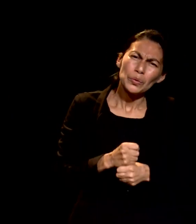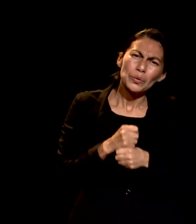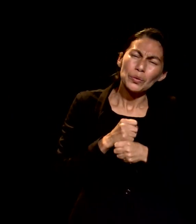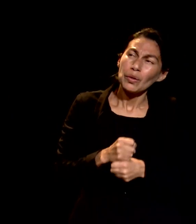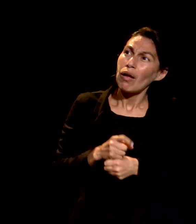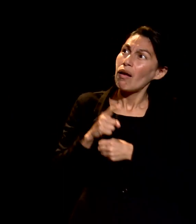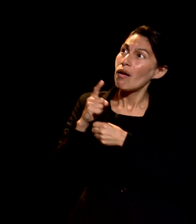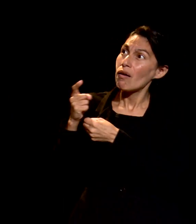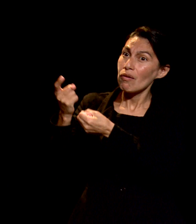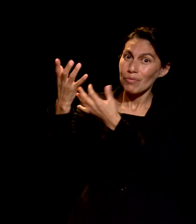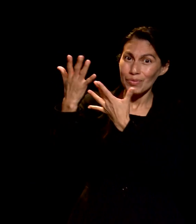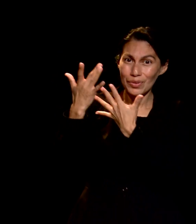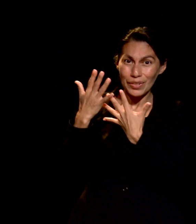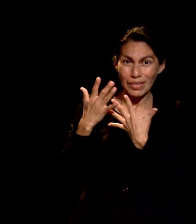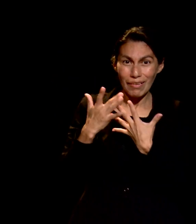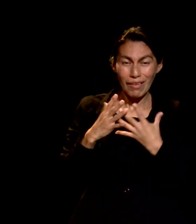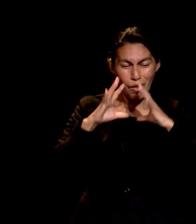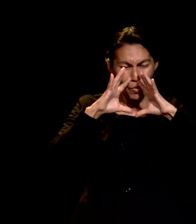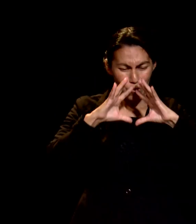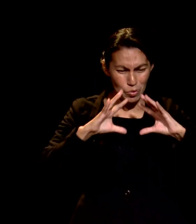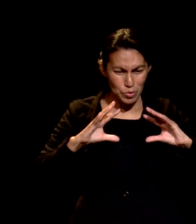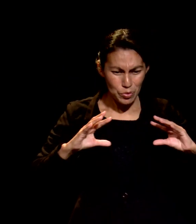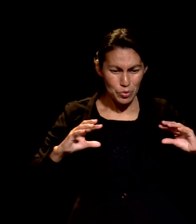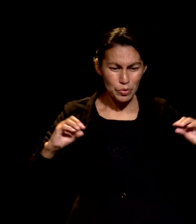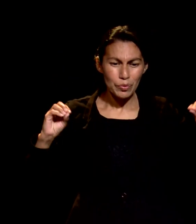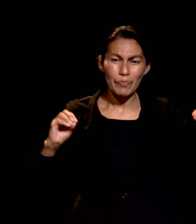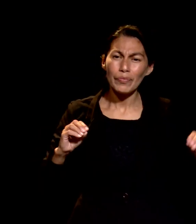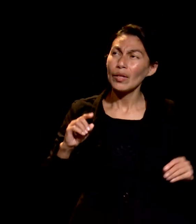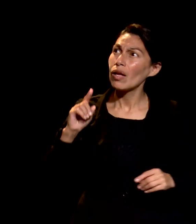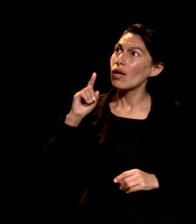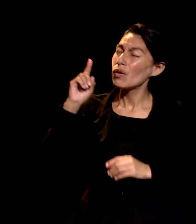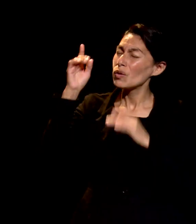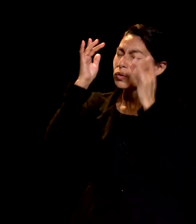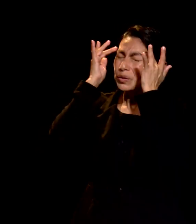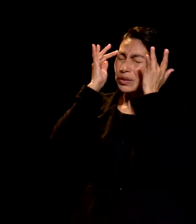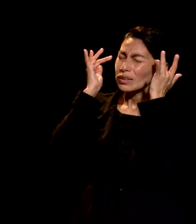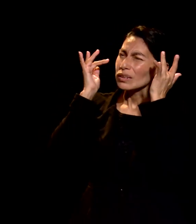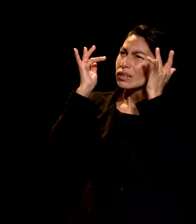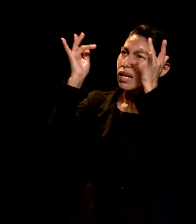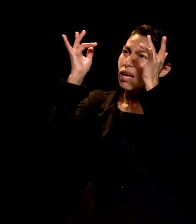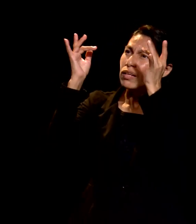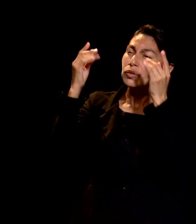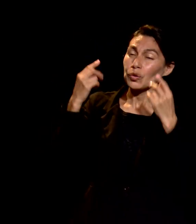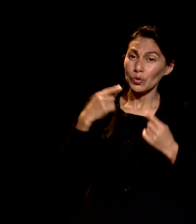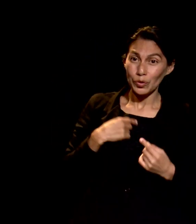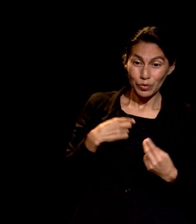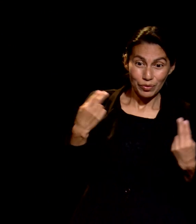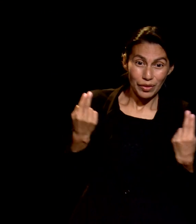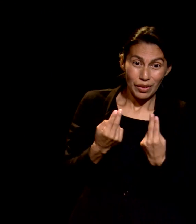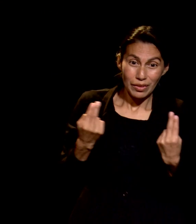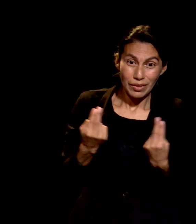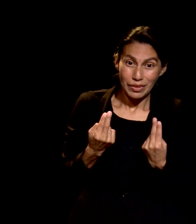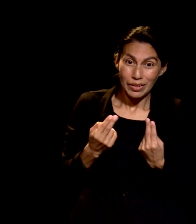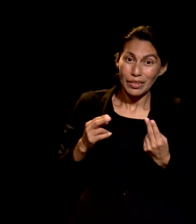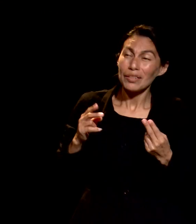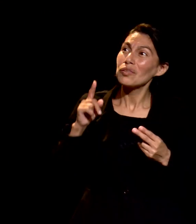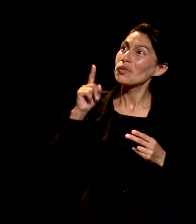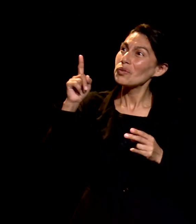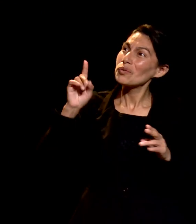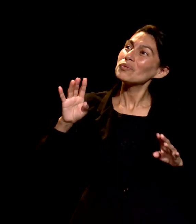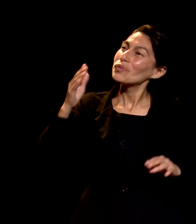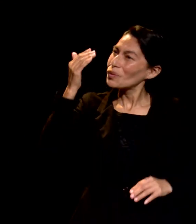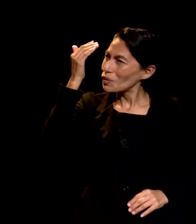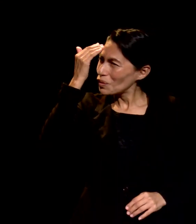Bendita es tu voluntad Lo que conviene me darás Conoces mi